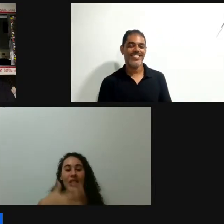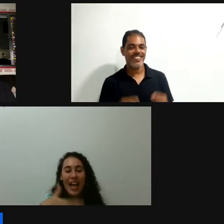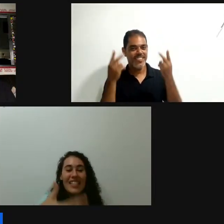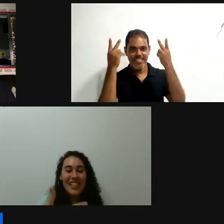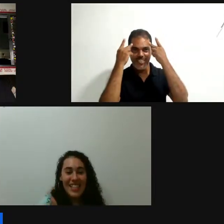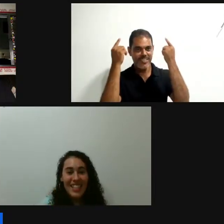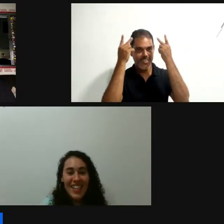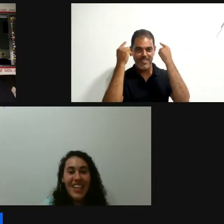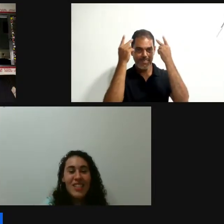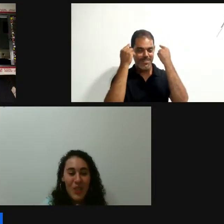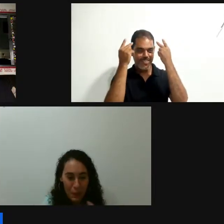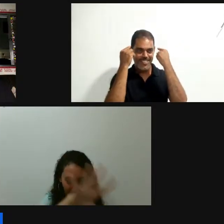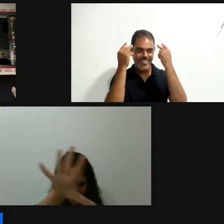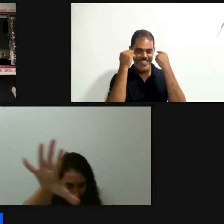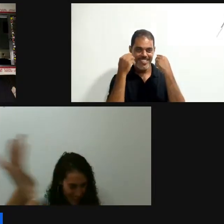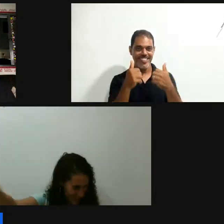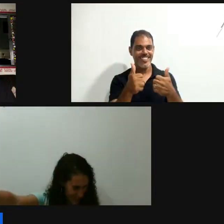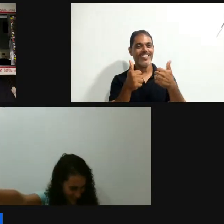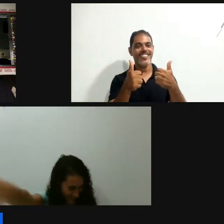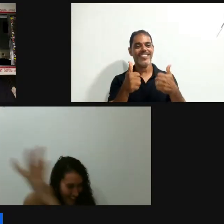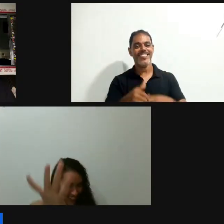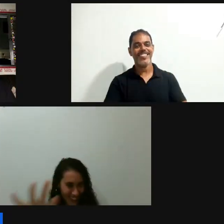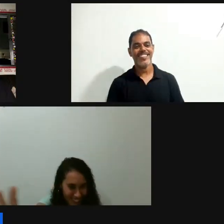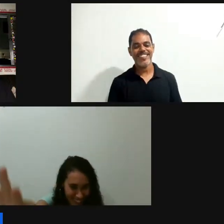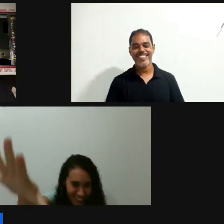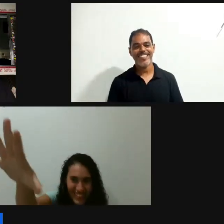Aí as crises de riso é por causa disso.